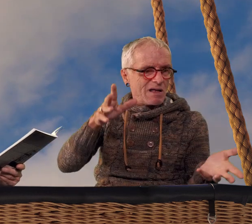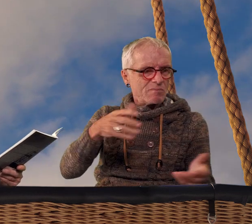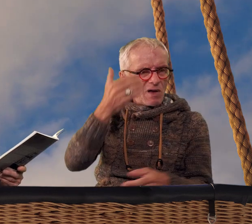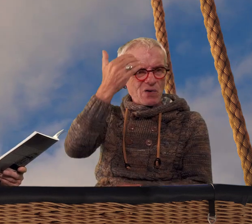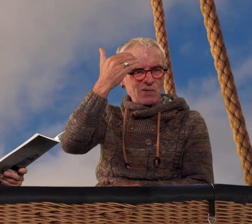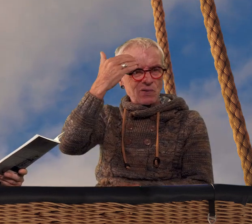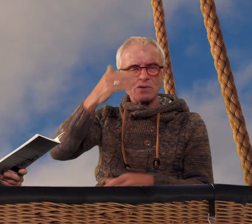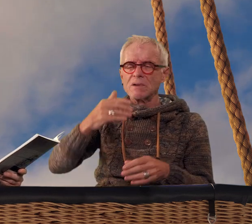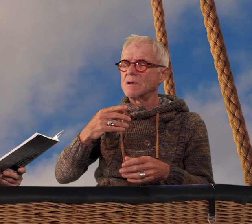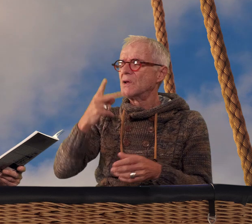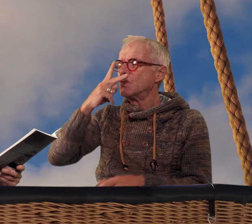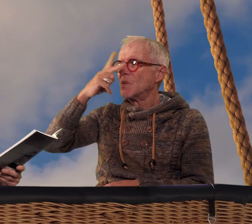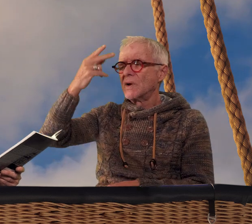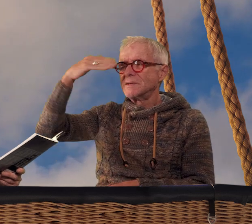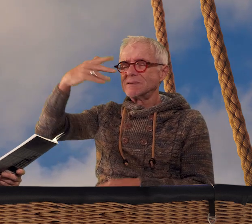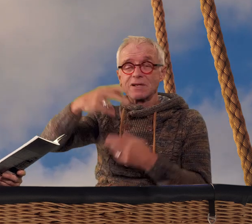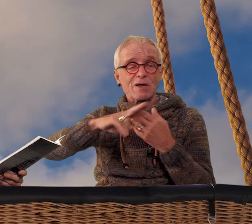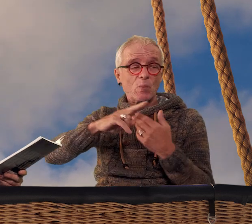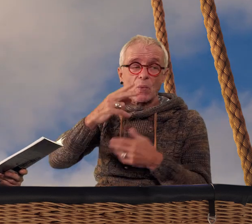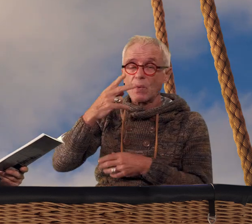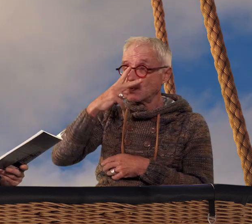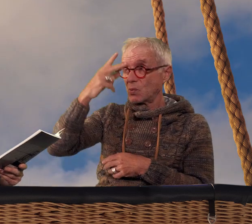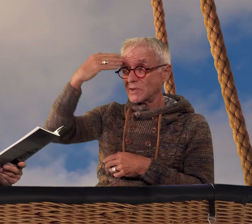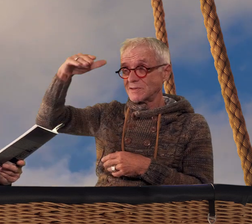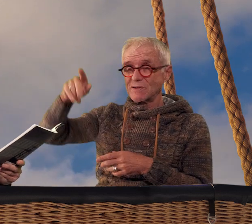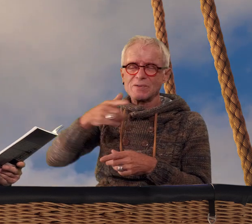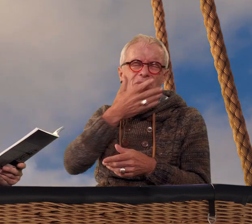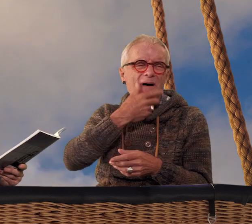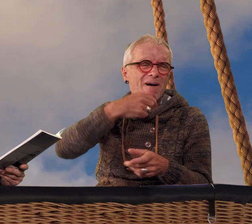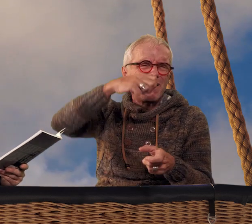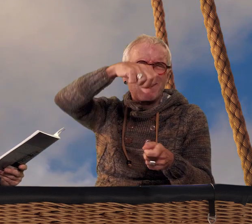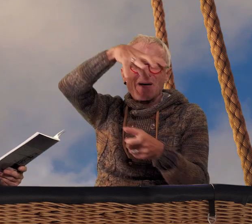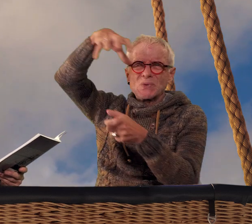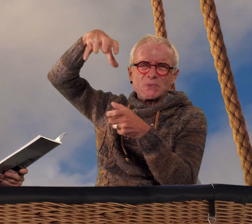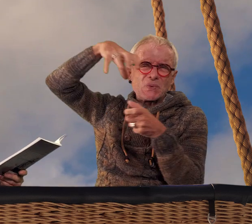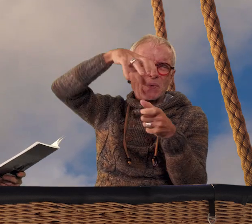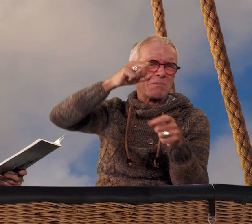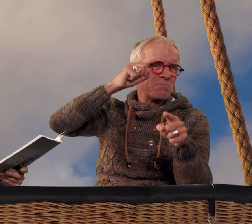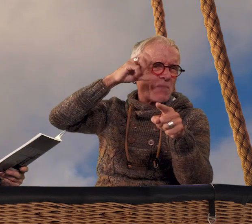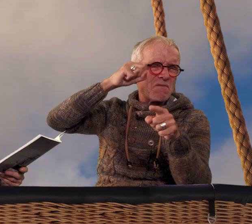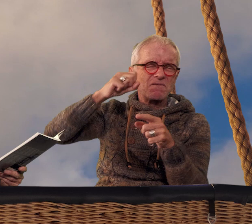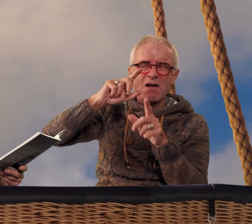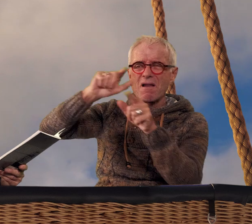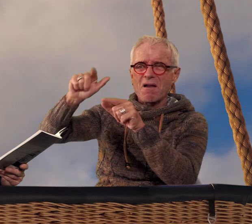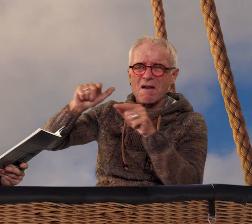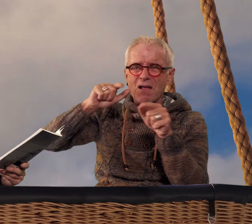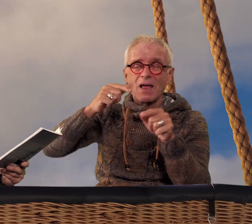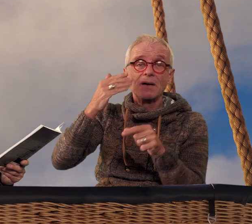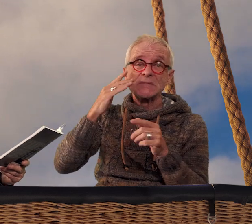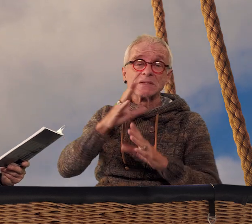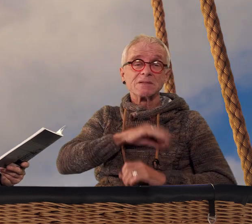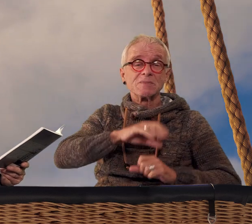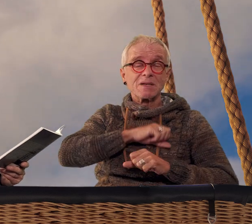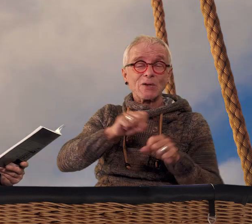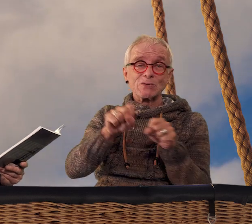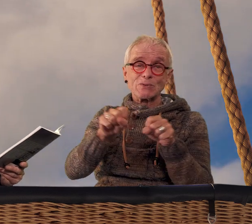« Je connais votre habileté, » répondit posément l'inconnu, « et vos belles ascensions ont fait du bruit. Mais si l'expérience est sœur de